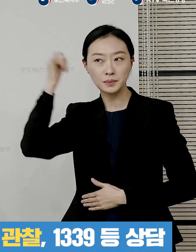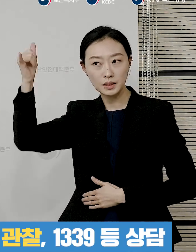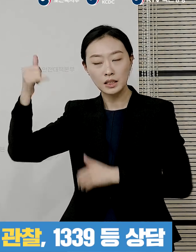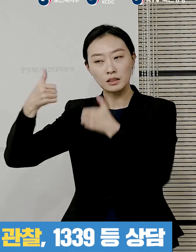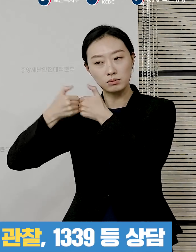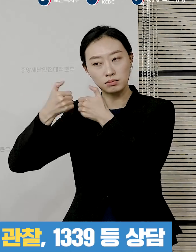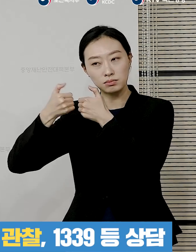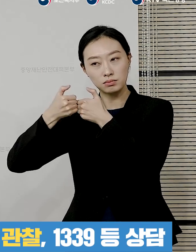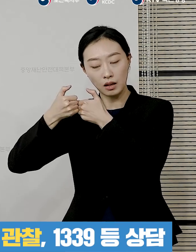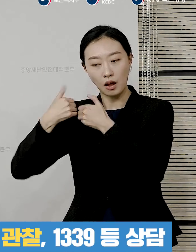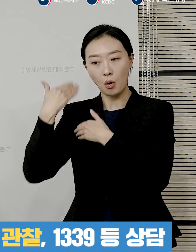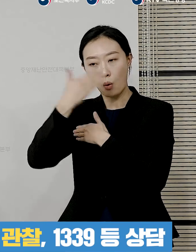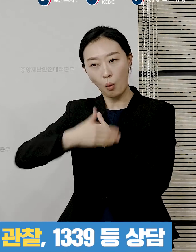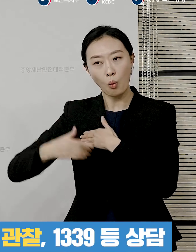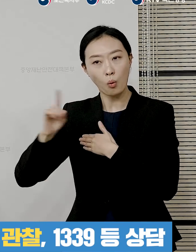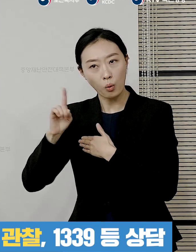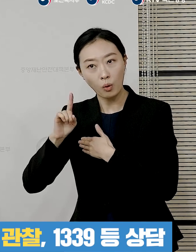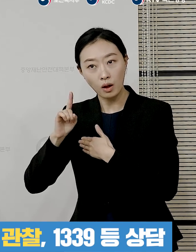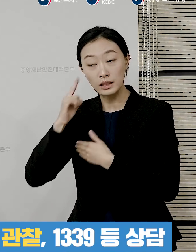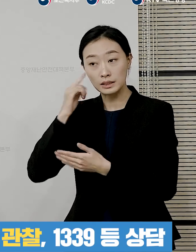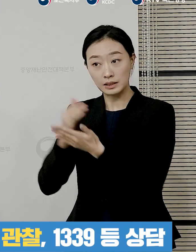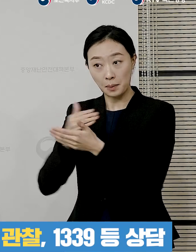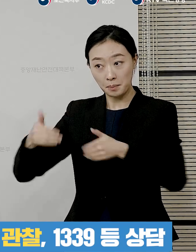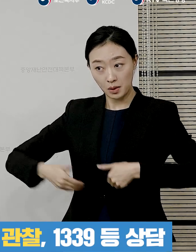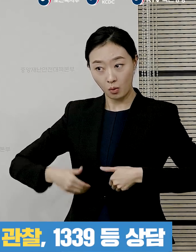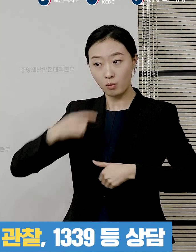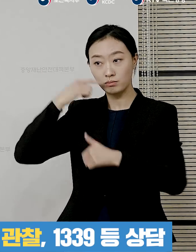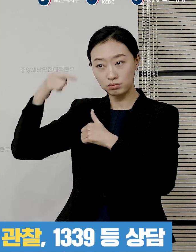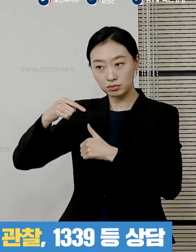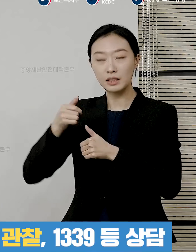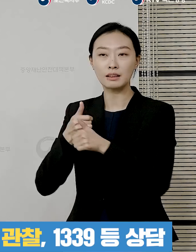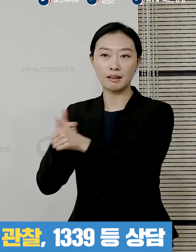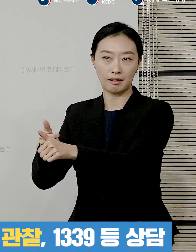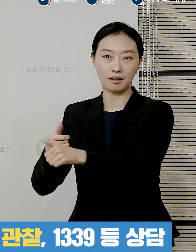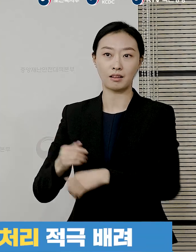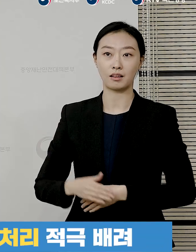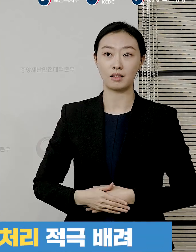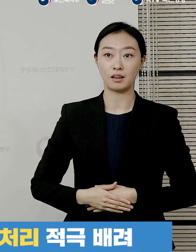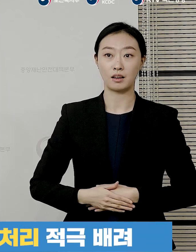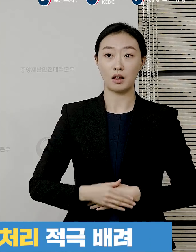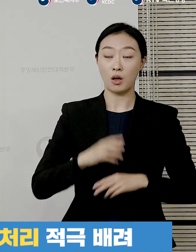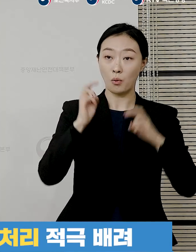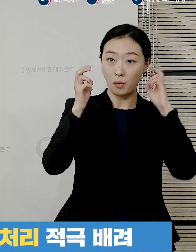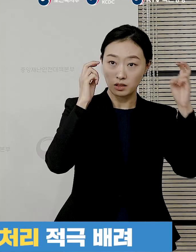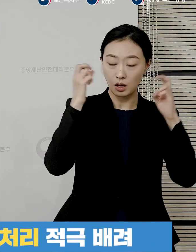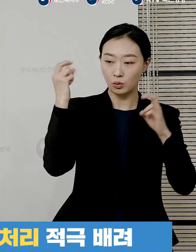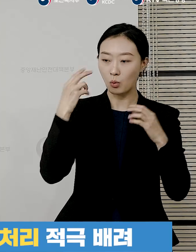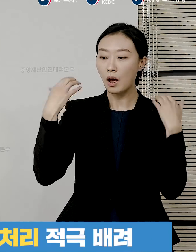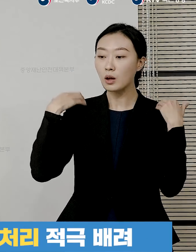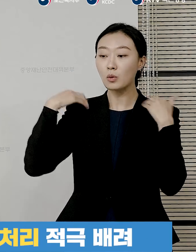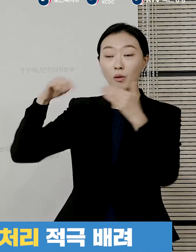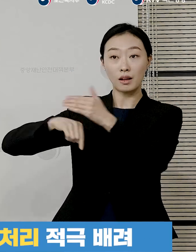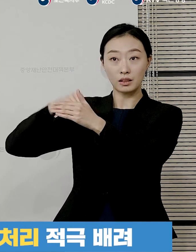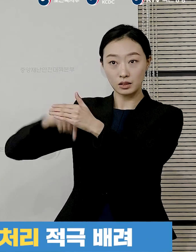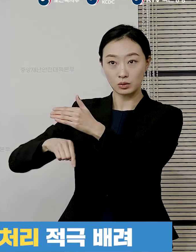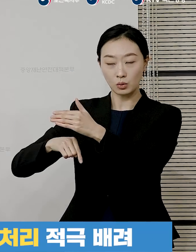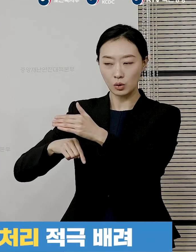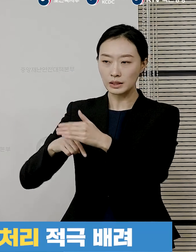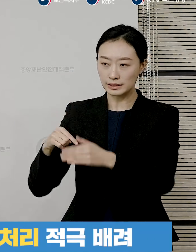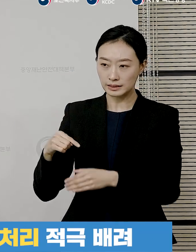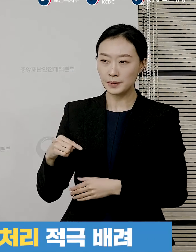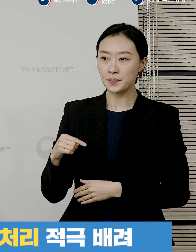상담 등을 통해 진단검사를 실시하도록 합니다. 기업, 학교 등에서도